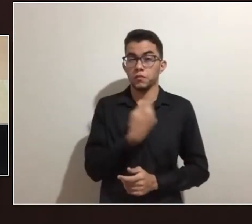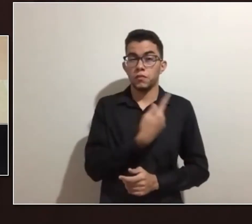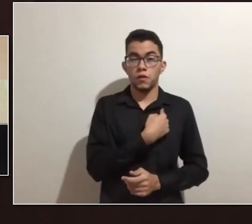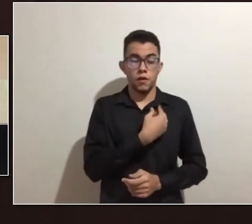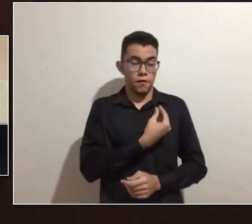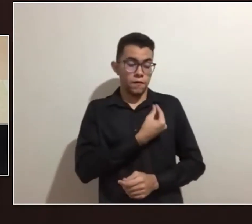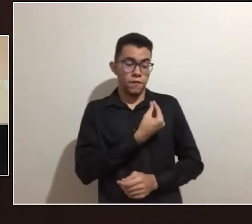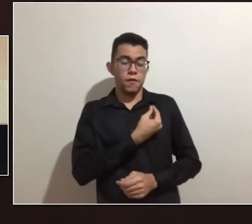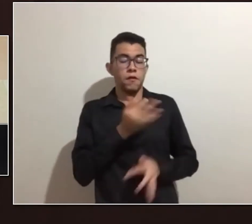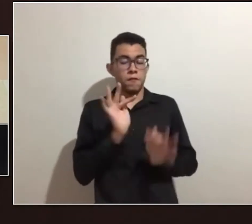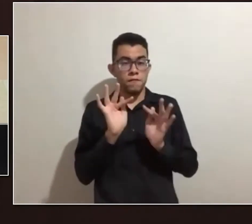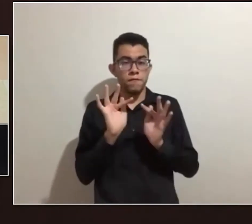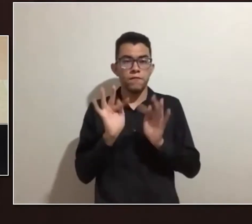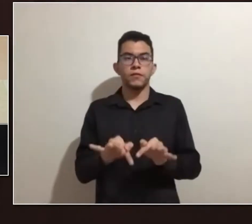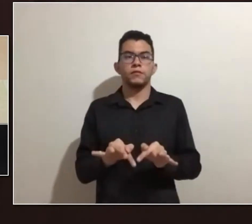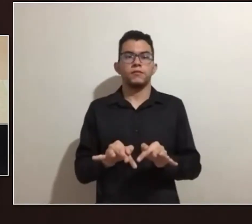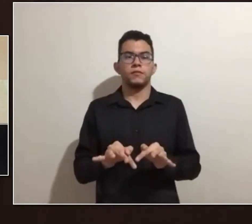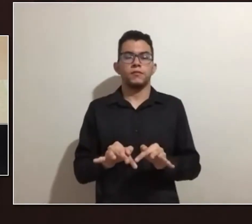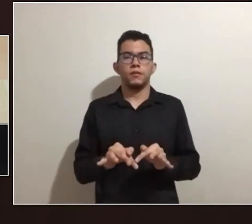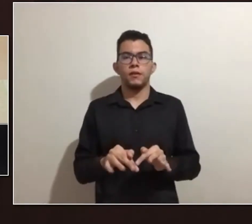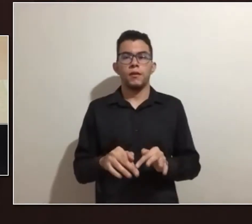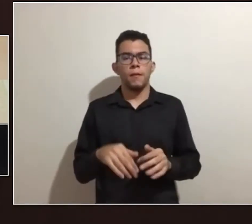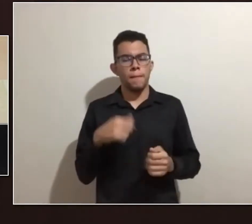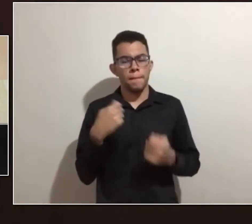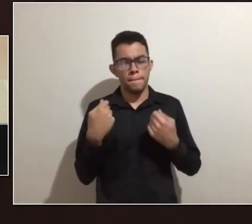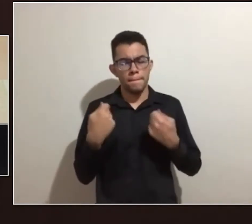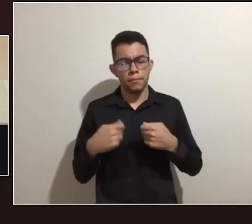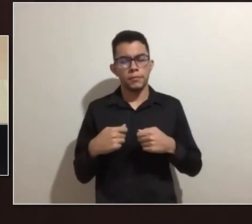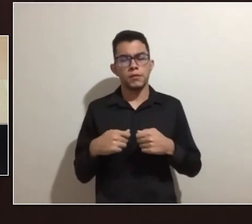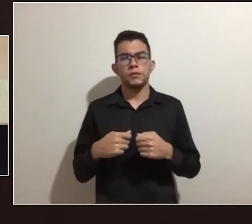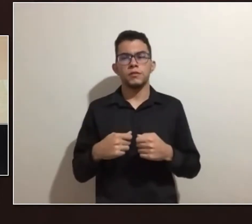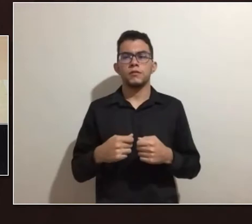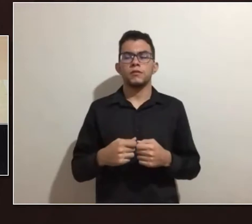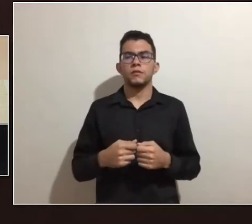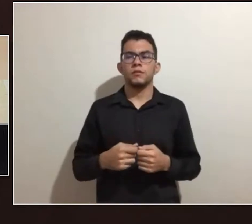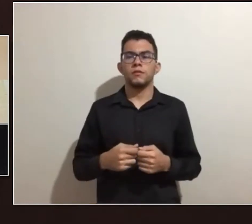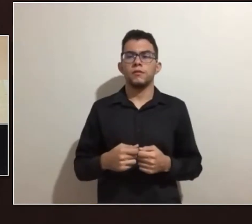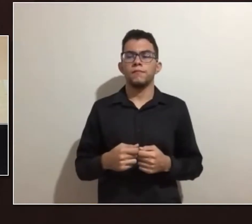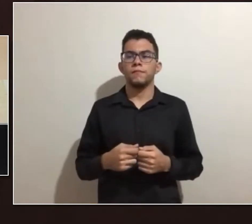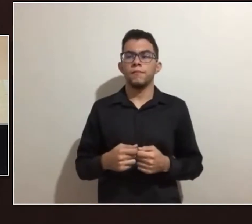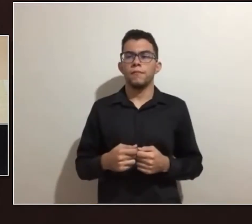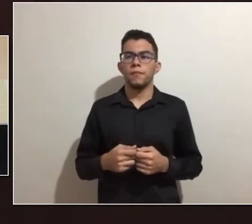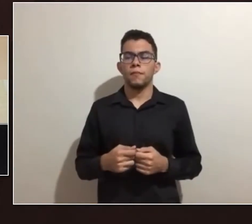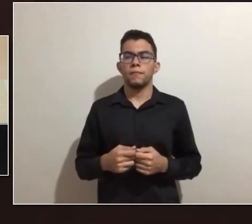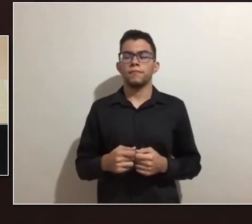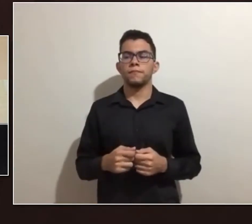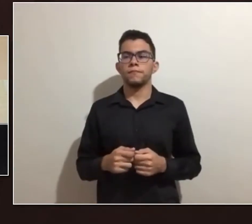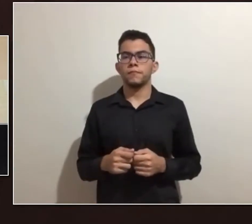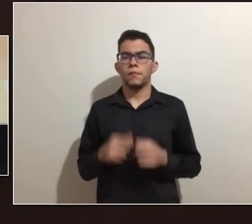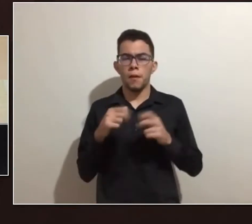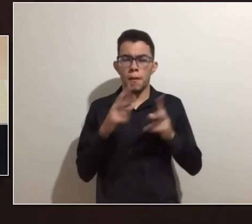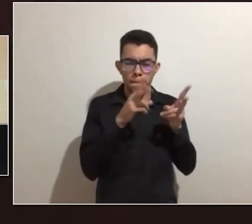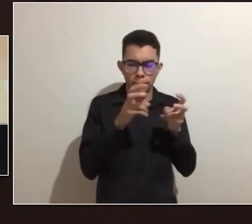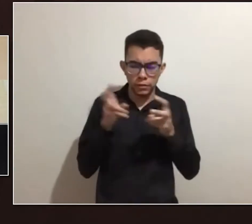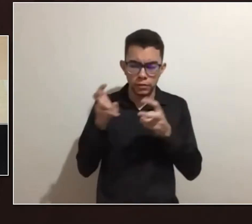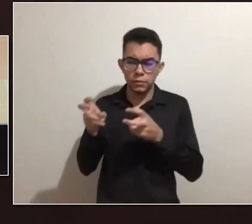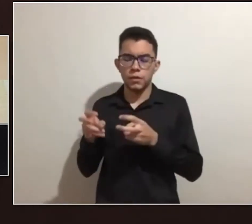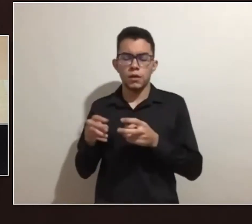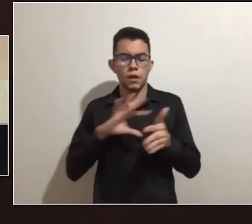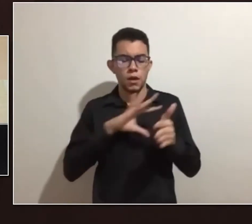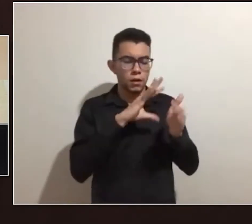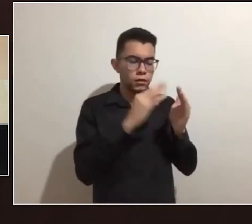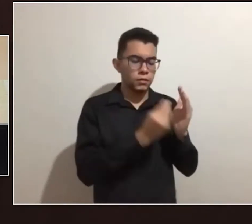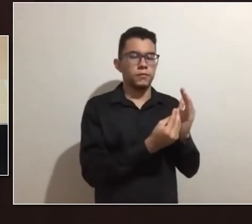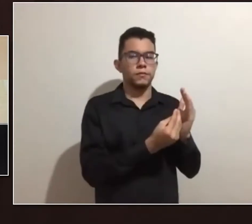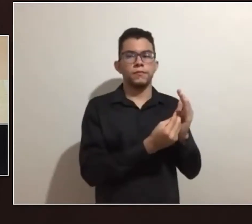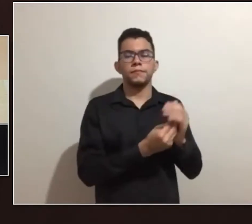período, desse tempo, e nós, mais ainda, fala diretamente a nós, e graças a Deus nós chegamos